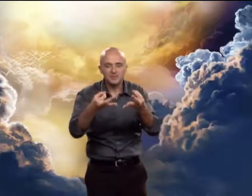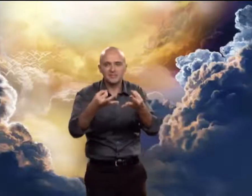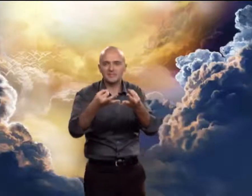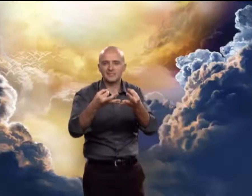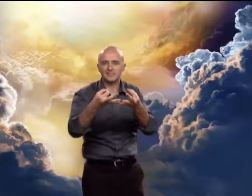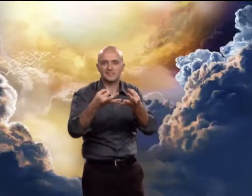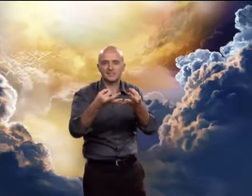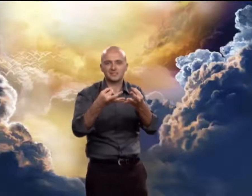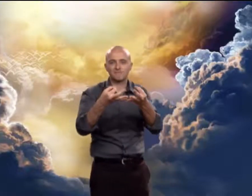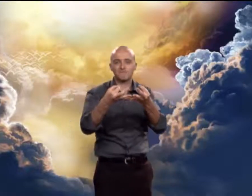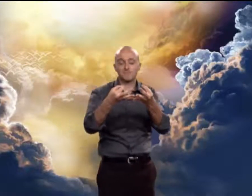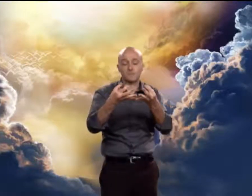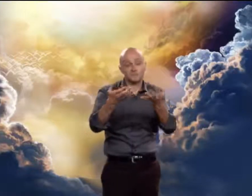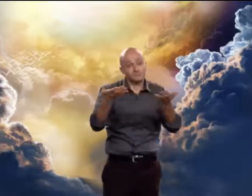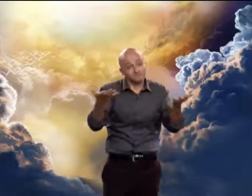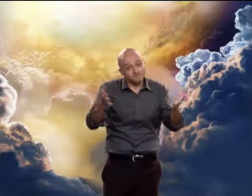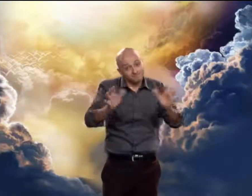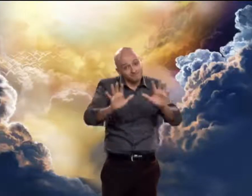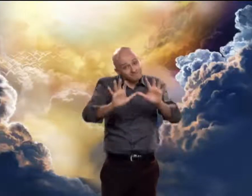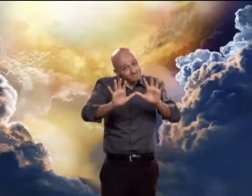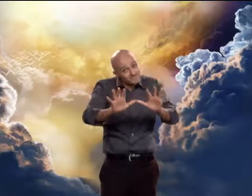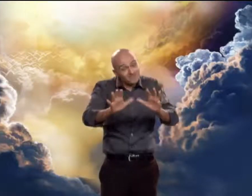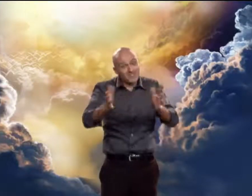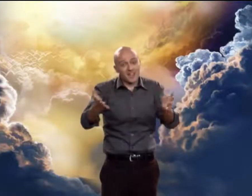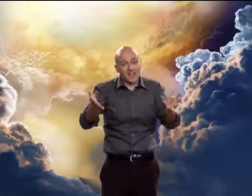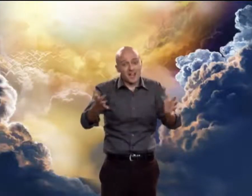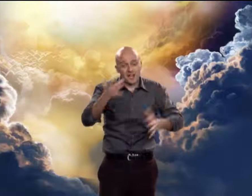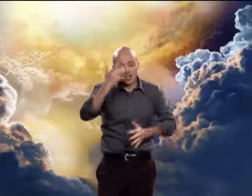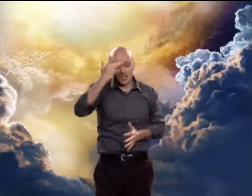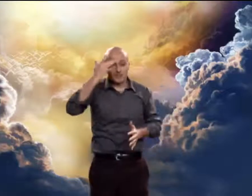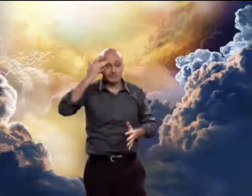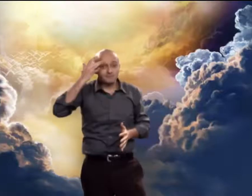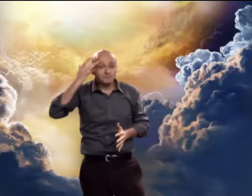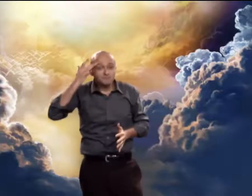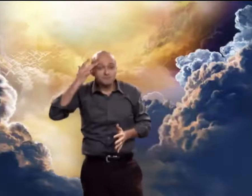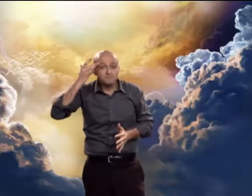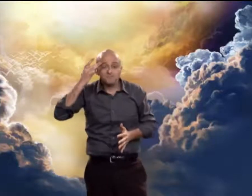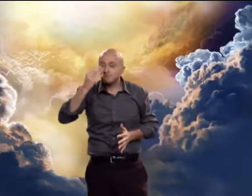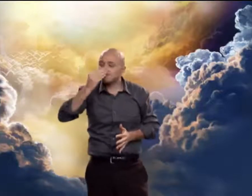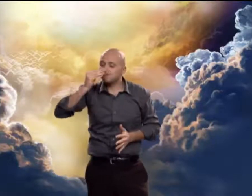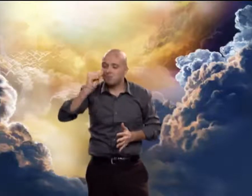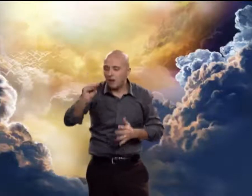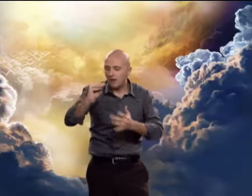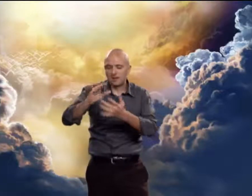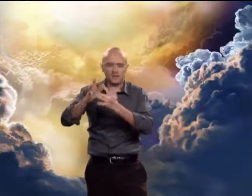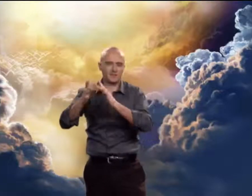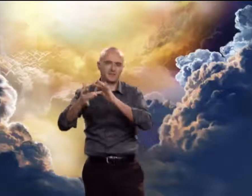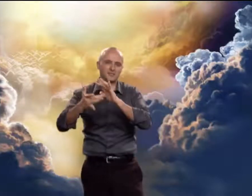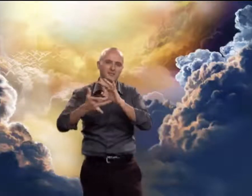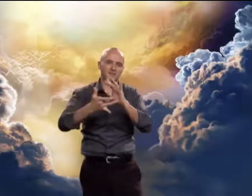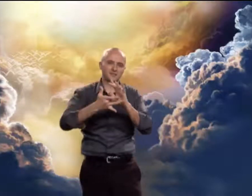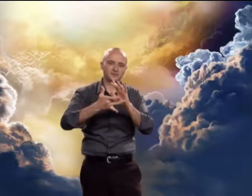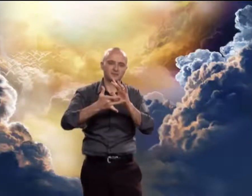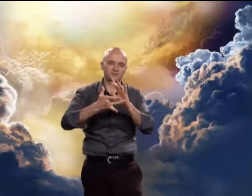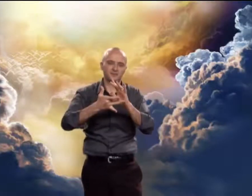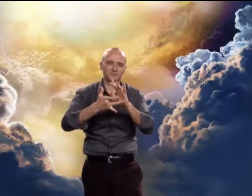aparecer. Perplexo, o mensageiro celestial está quase retornando ao céu com a desonrosa notícia quando descobre